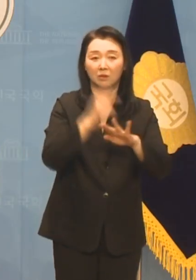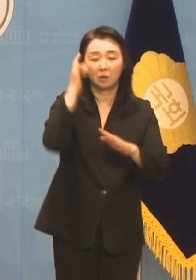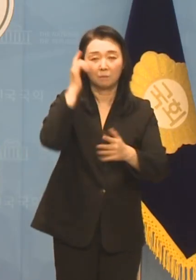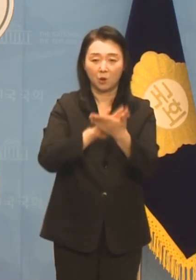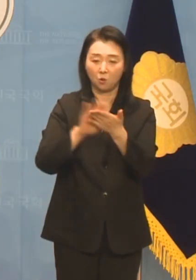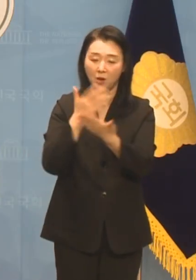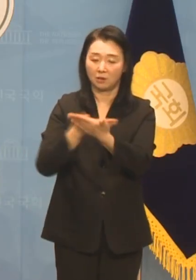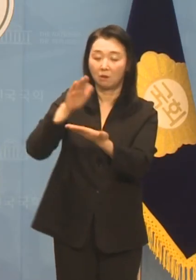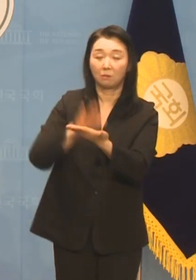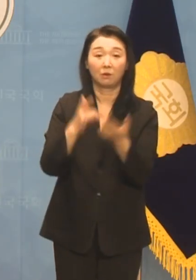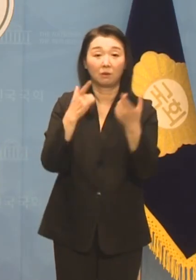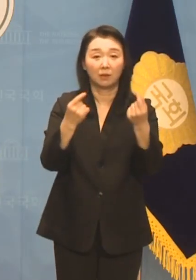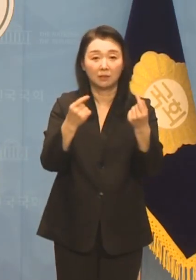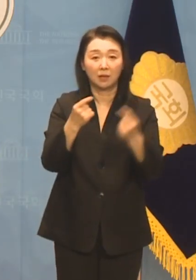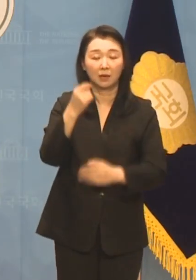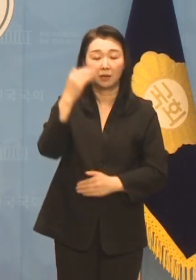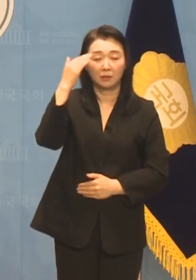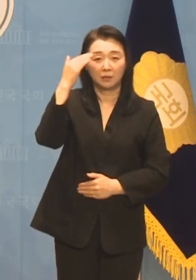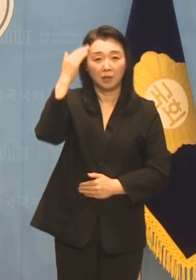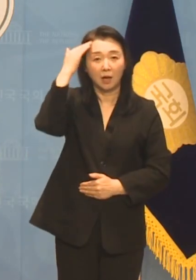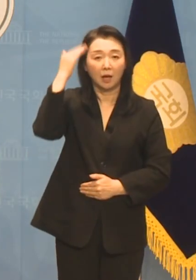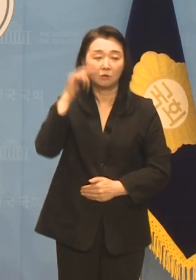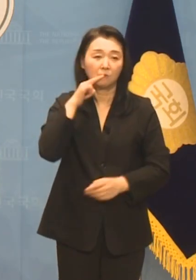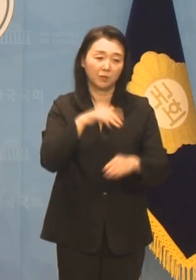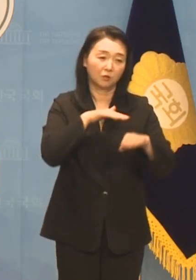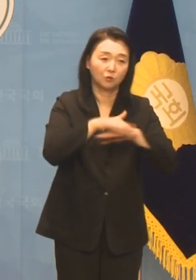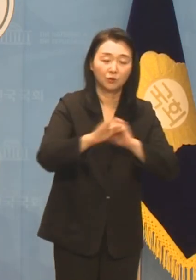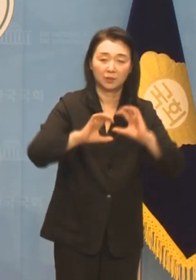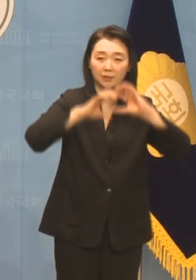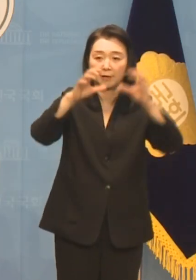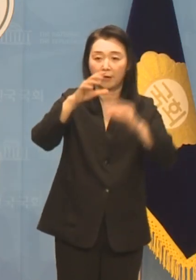K민주주의는 세계적 모범이 될 것입니다.